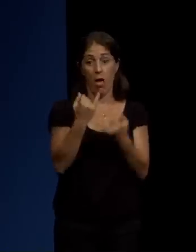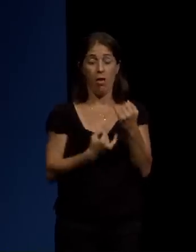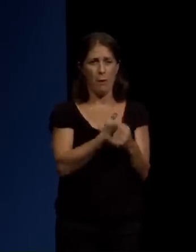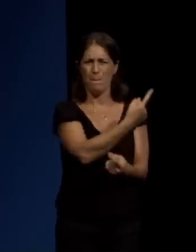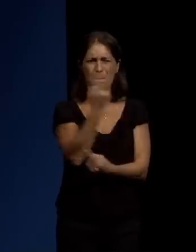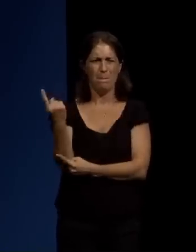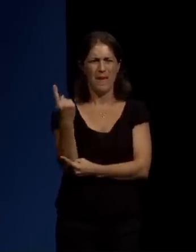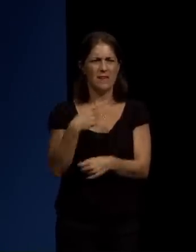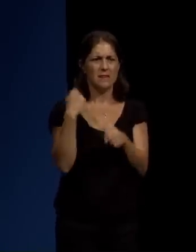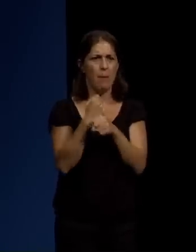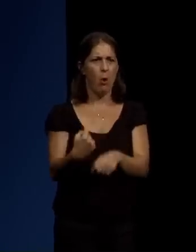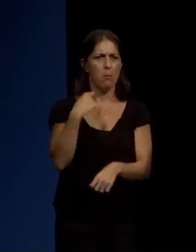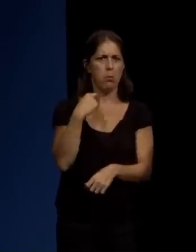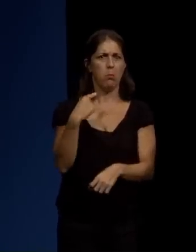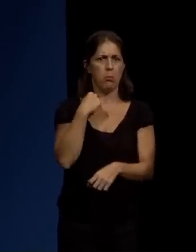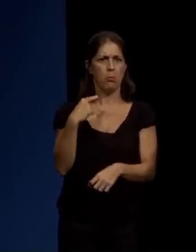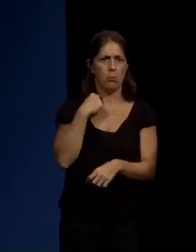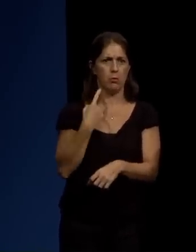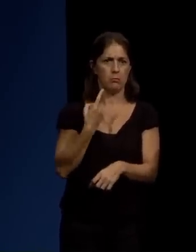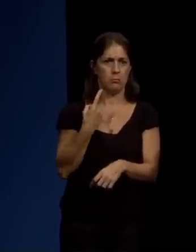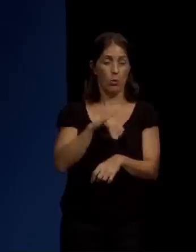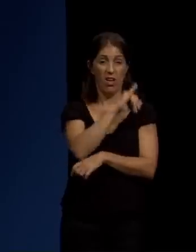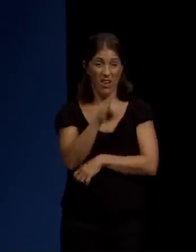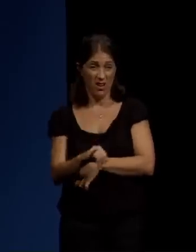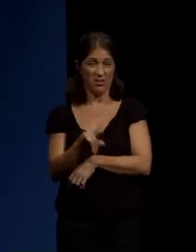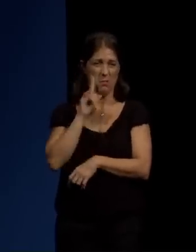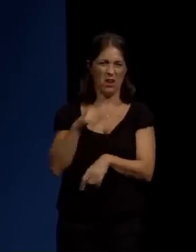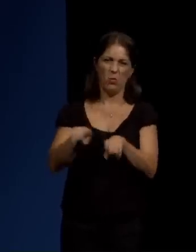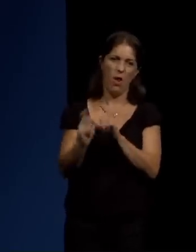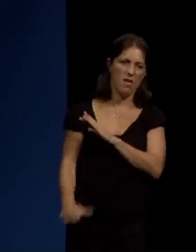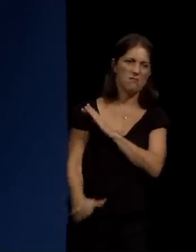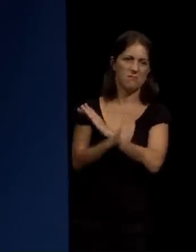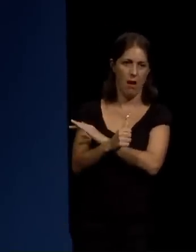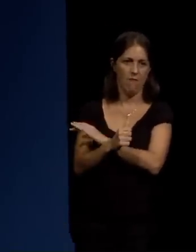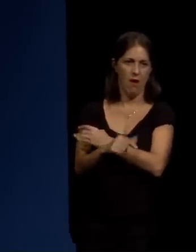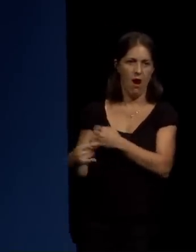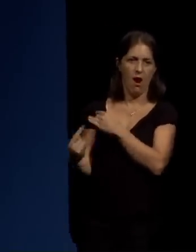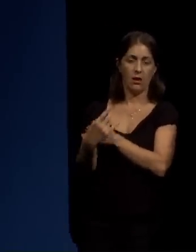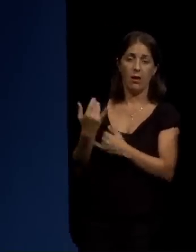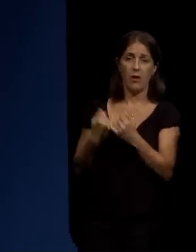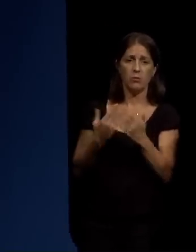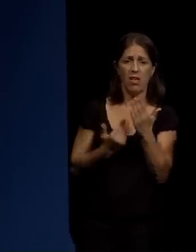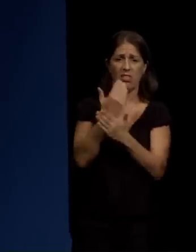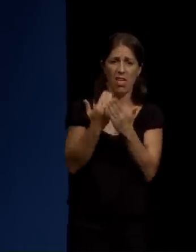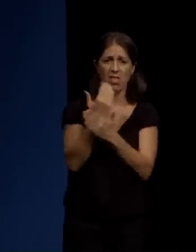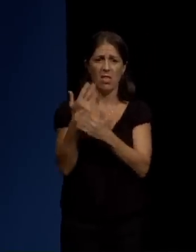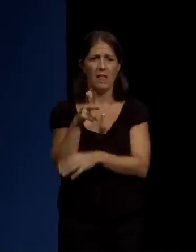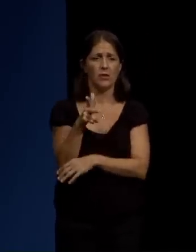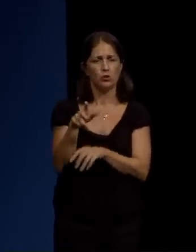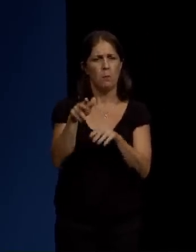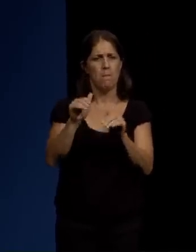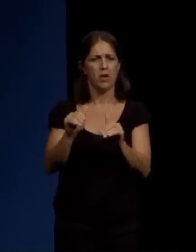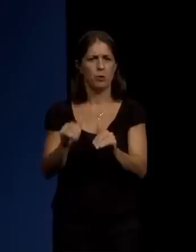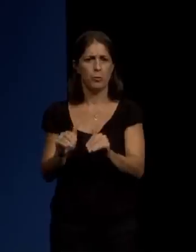anos baixo esa mentira de crise, a estafa da crise, que fixo que cada día teñamos menos dereitos.